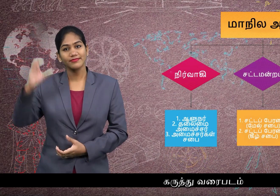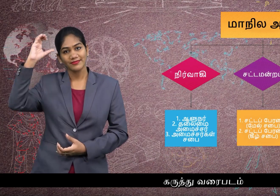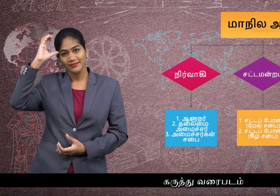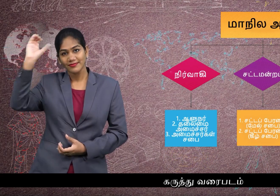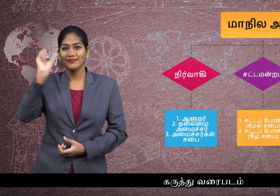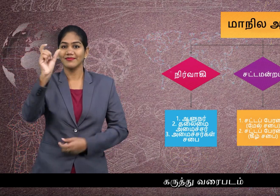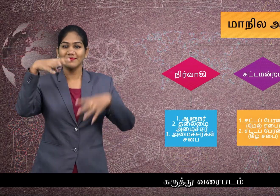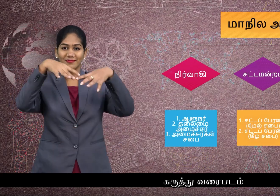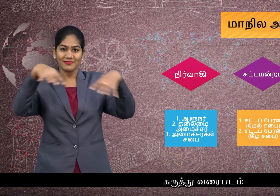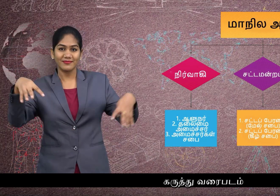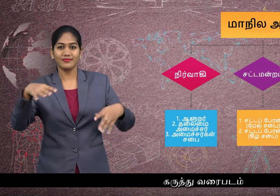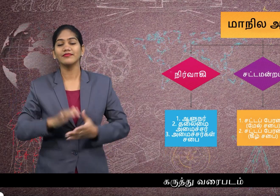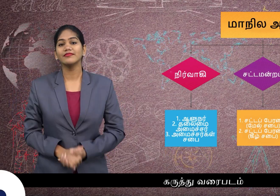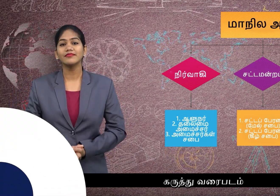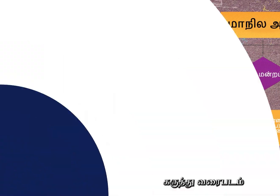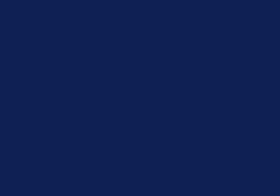கருத்து வரைபடம்,